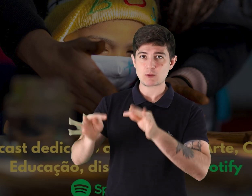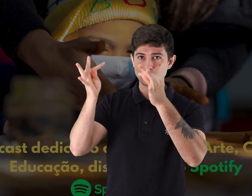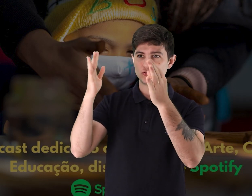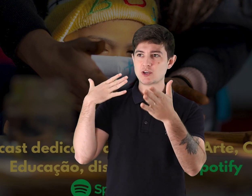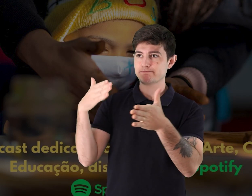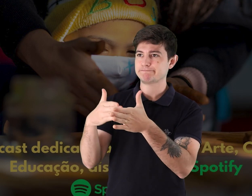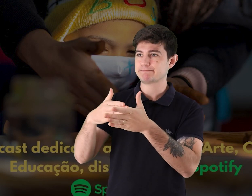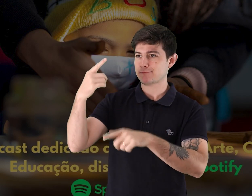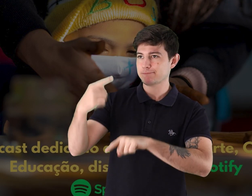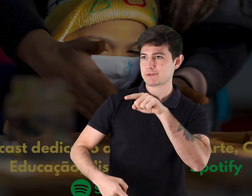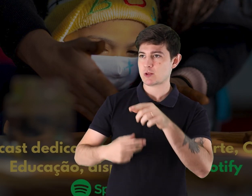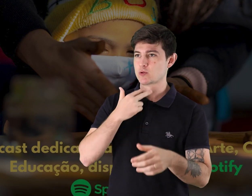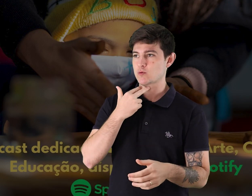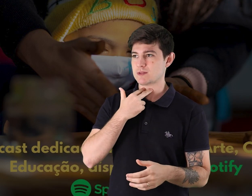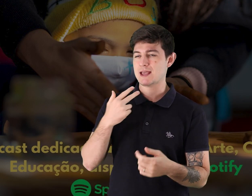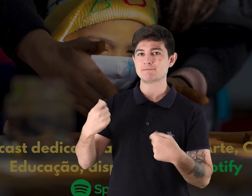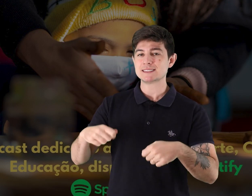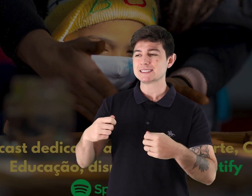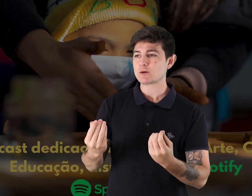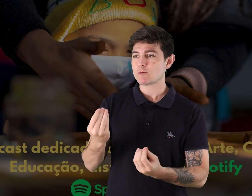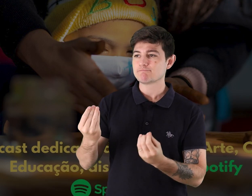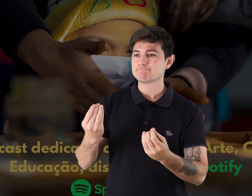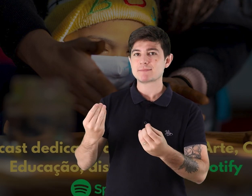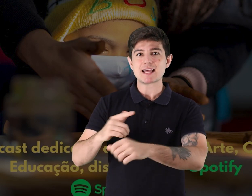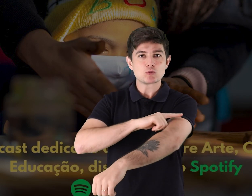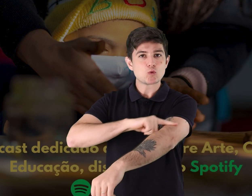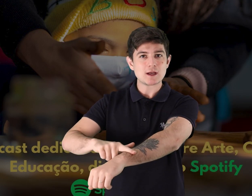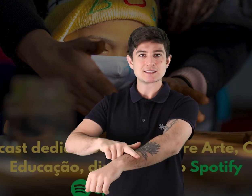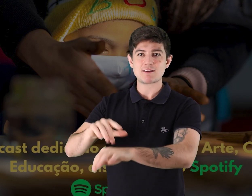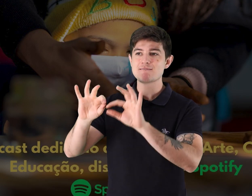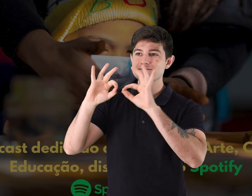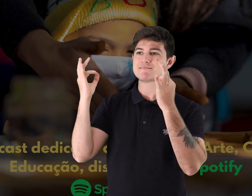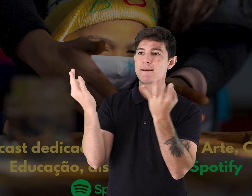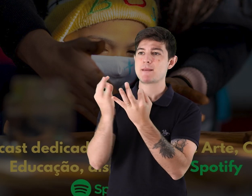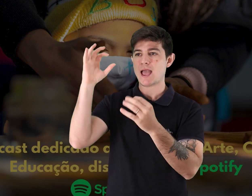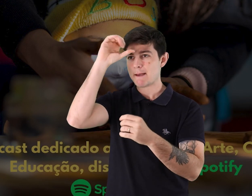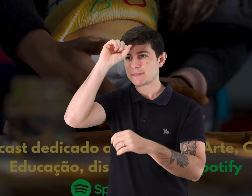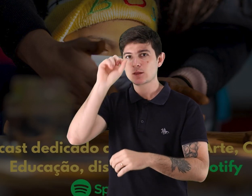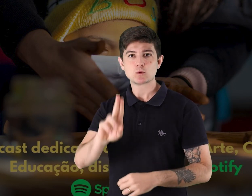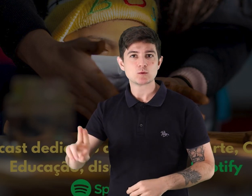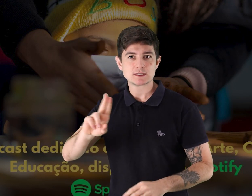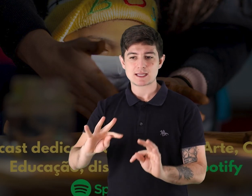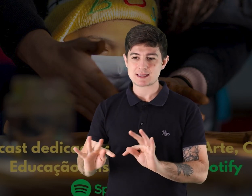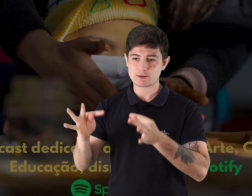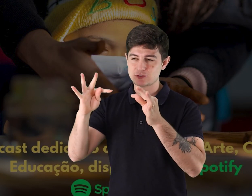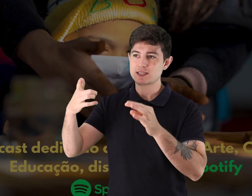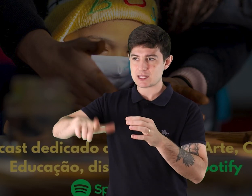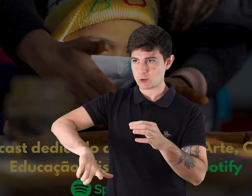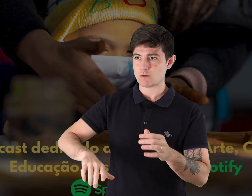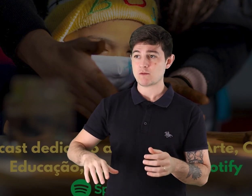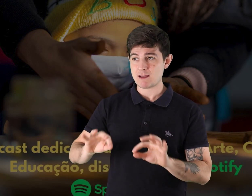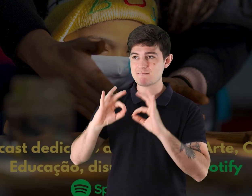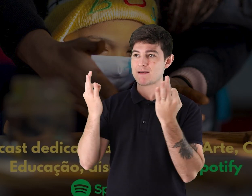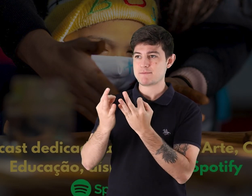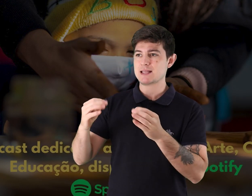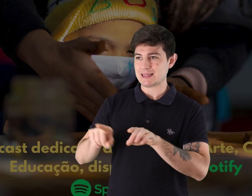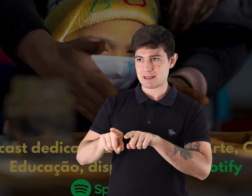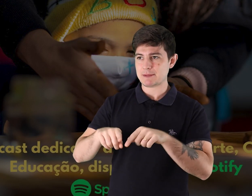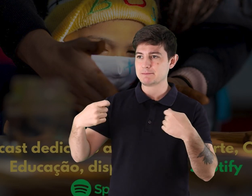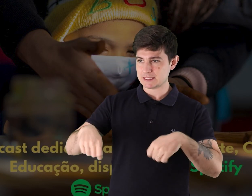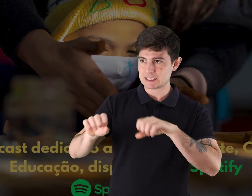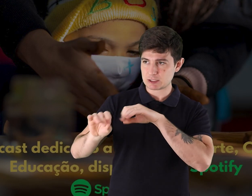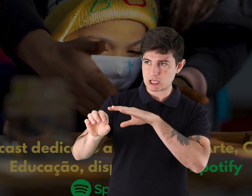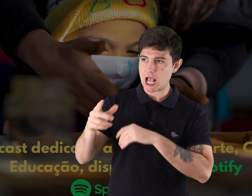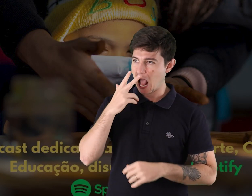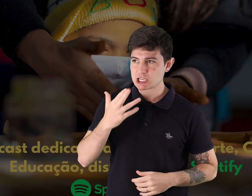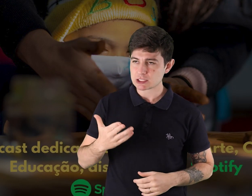família. Então, a tecnologia a gente não tem como impedir. Na verdade, teria que ter uma reeducação familiar, né? Porque a